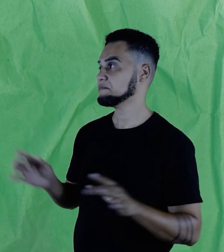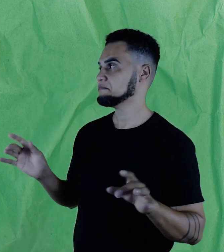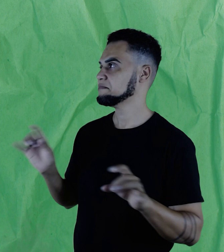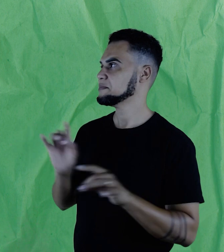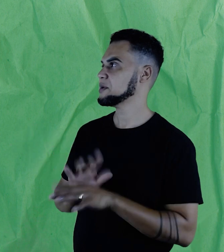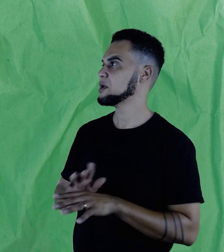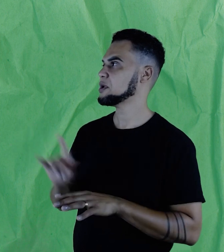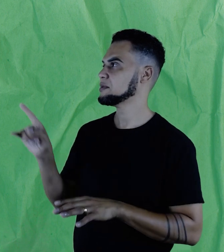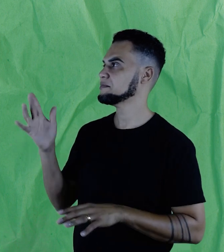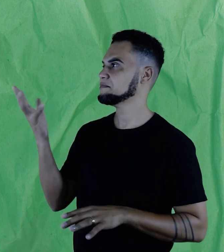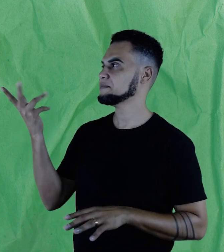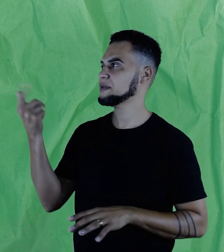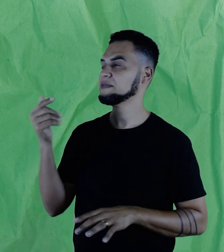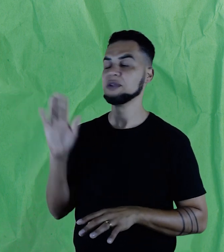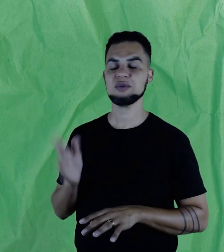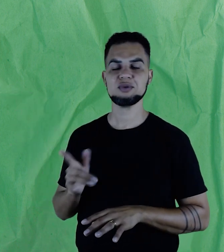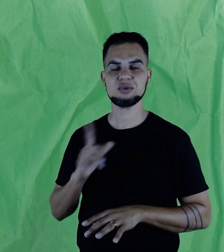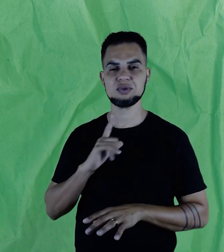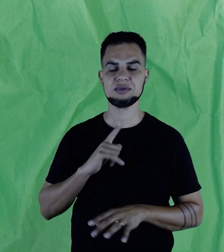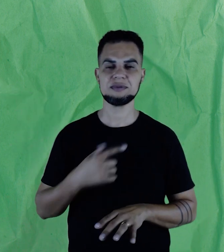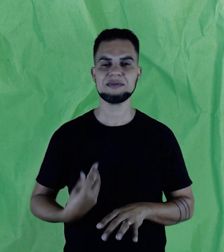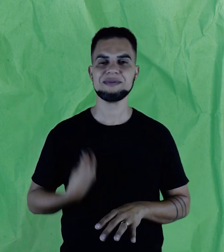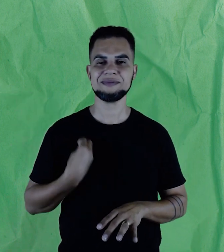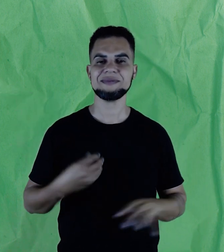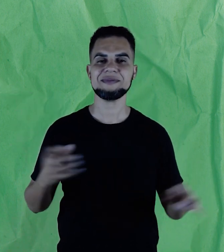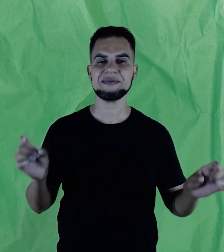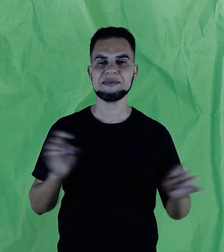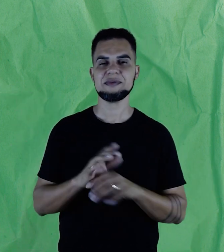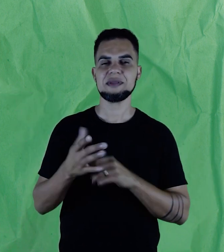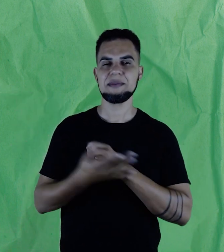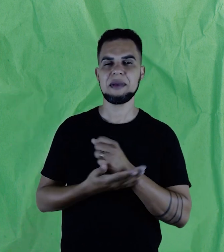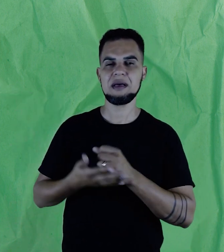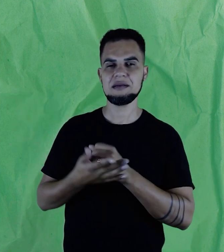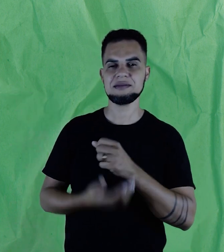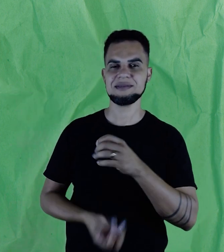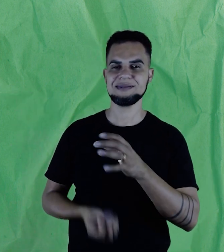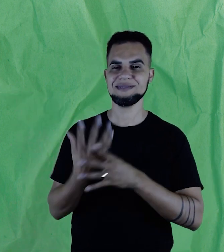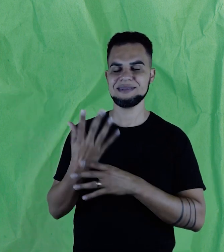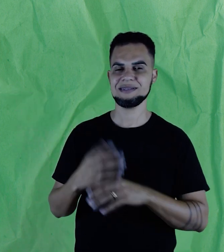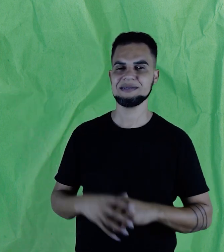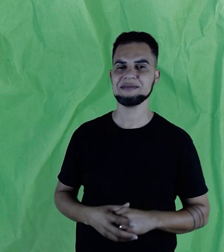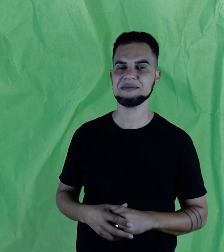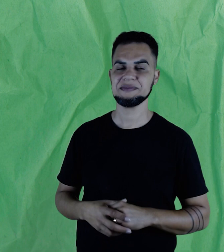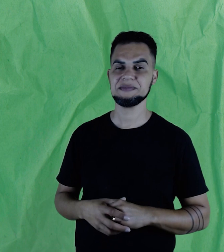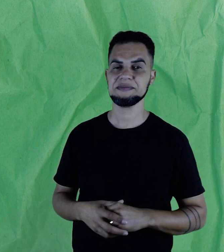E pronto, perfeito. Já temos aqui a nossa base criada.